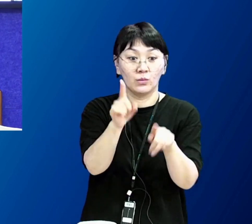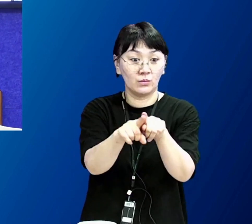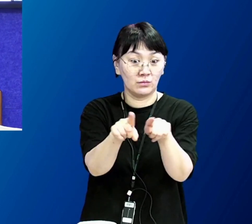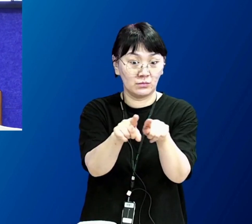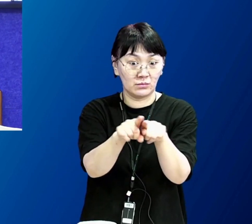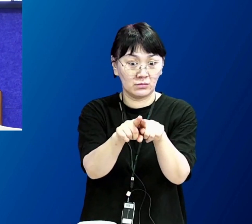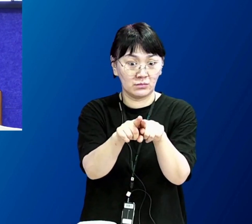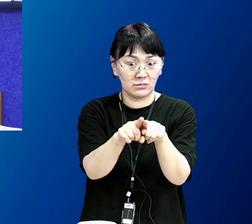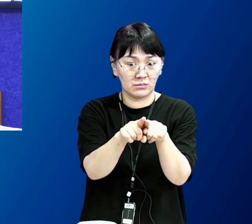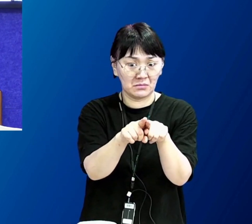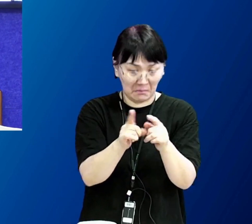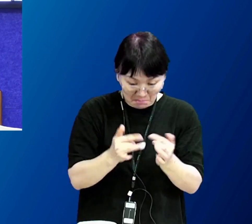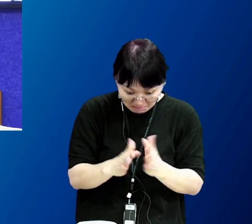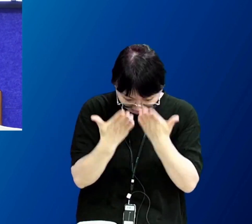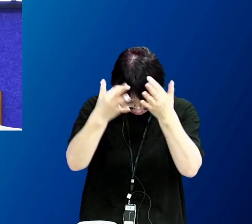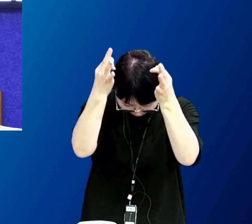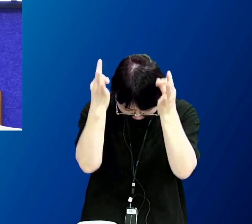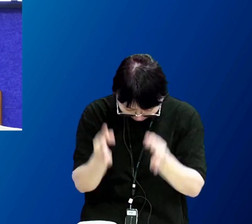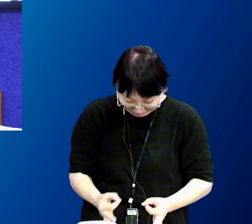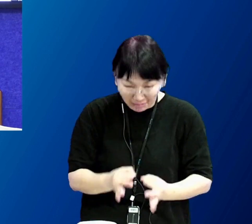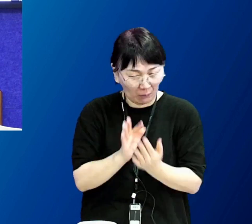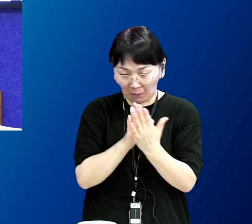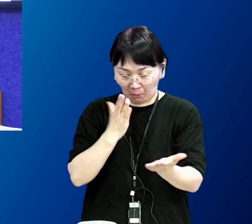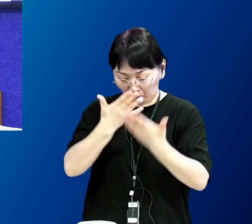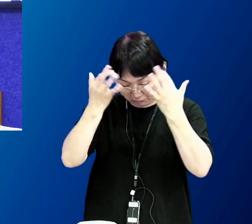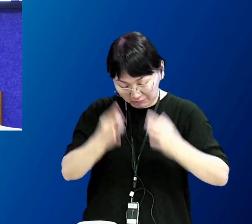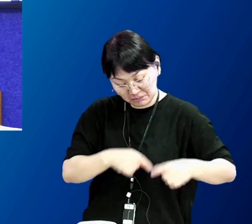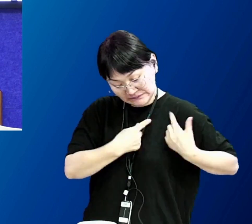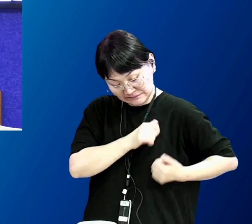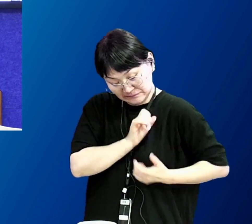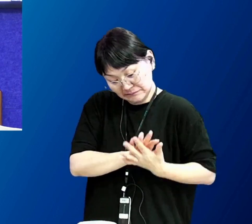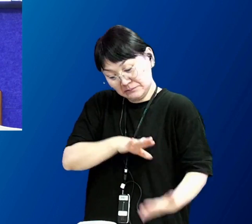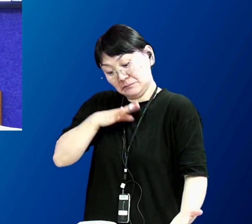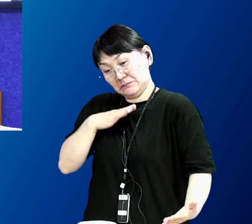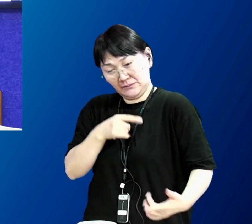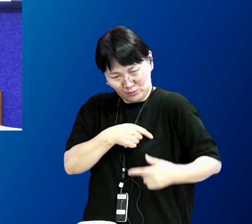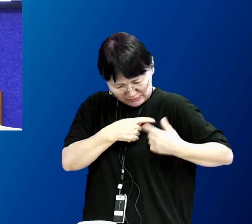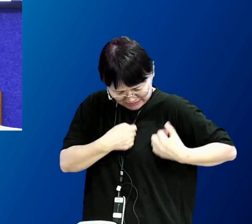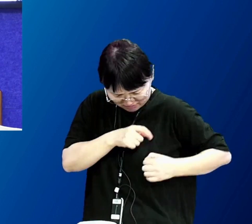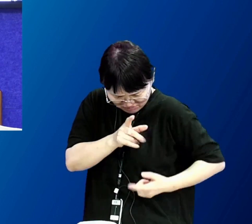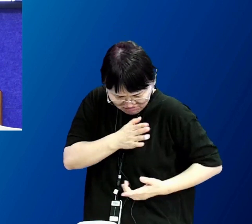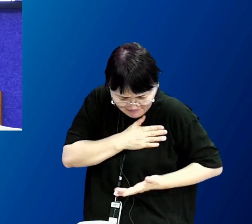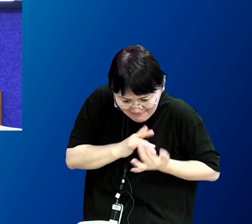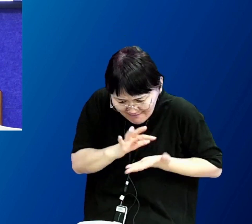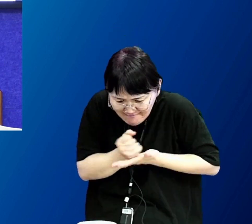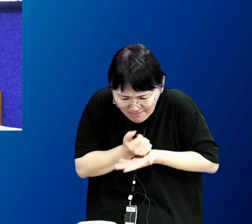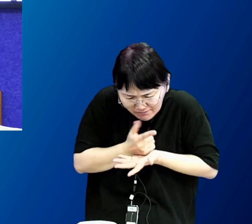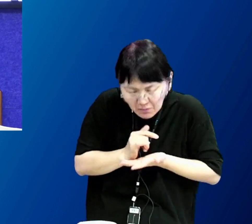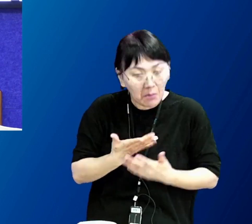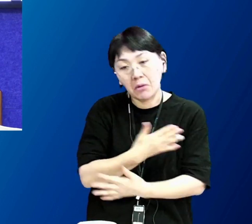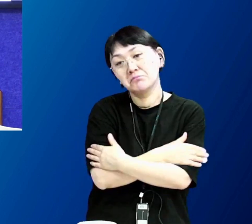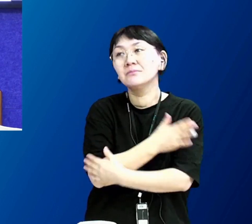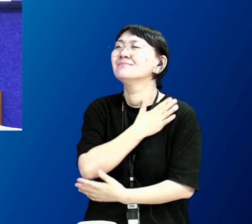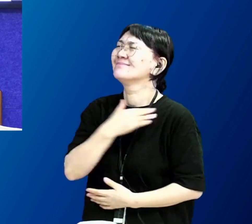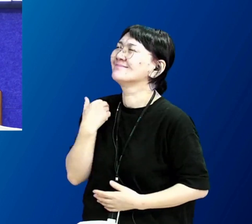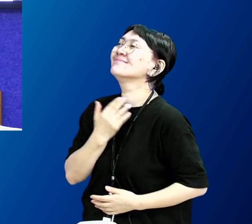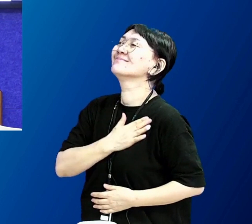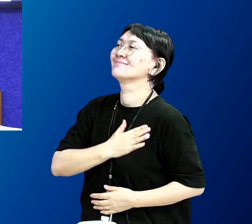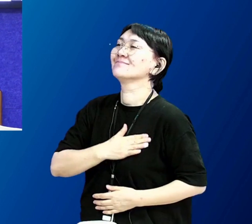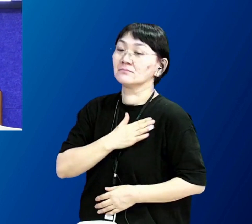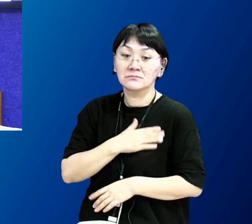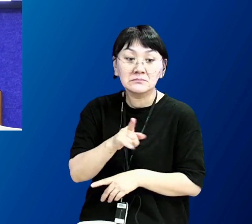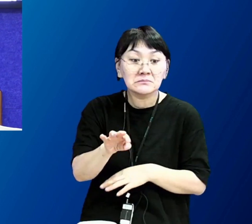Библиэс хол байгаа хэрнээсээ Библиэс зүрх сэтгэл минь хөндөй байгаа хэрнээсээ эзнийг хайрлж яана гэвэл юу юм